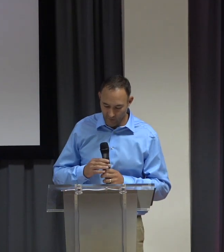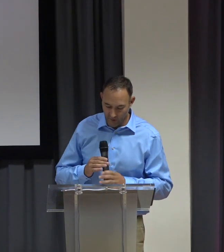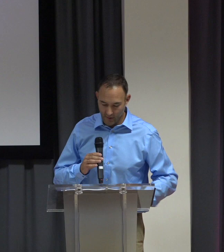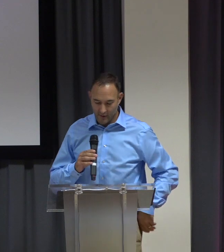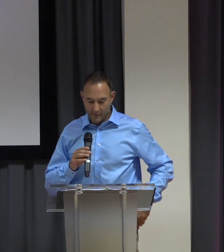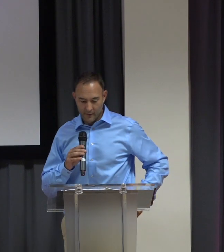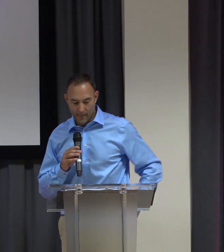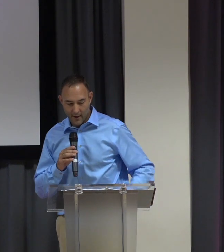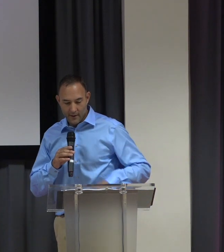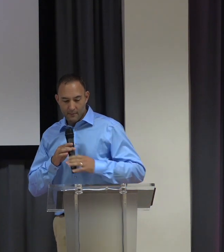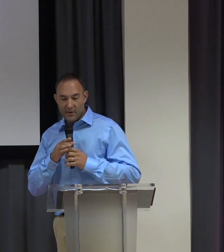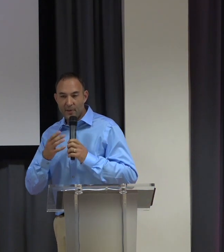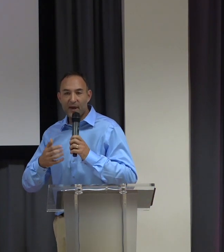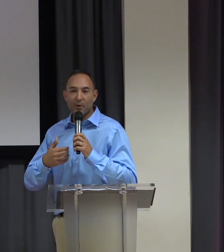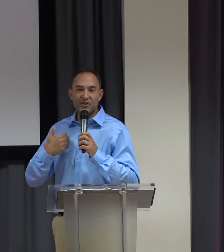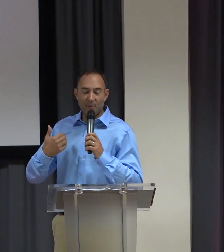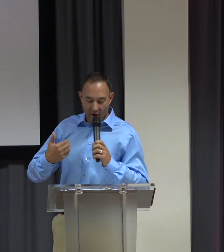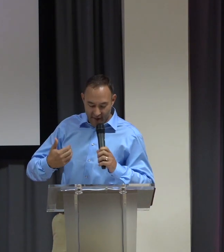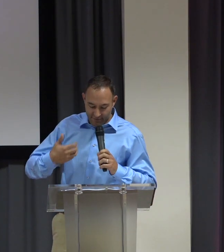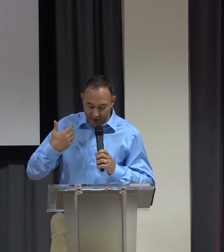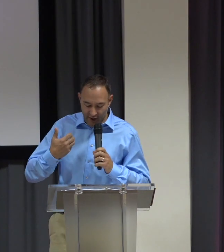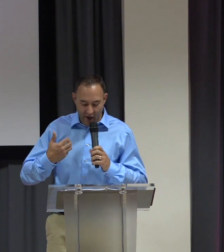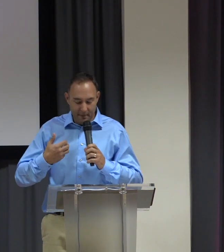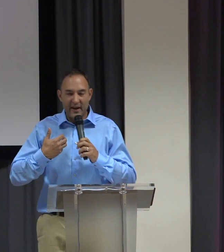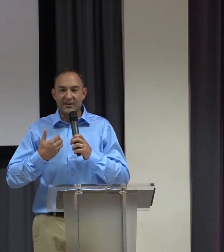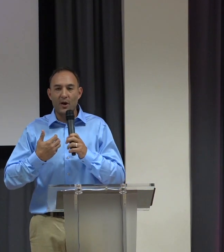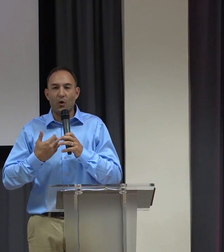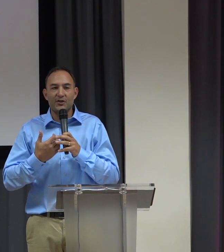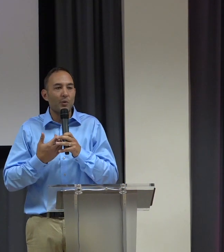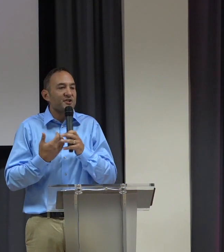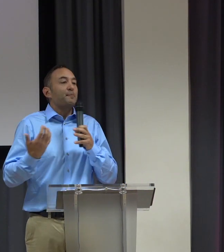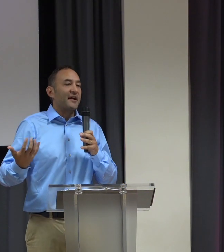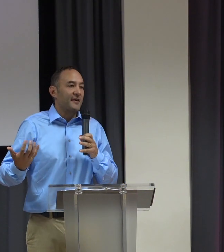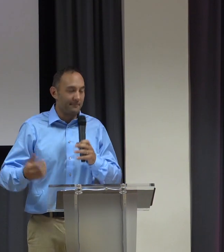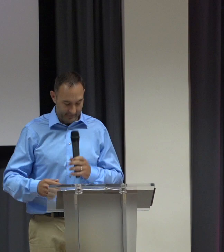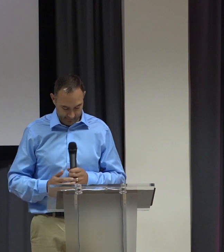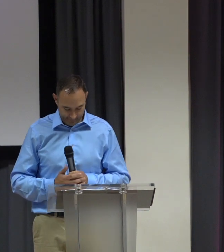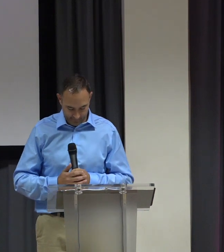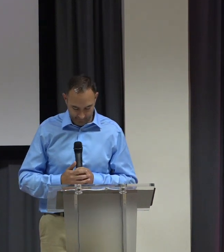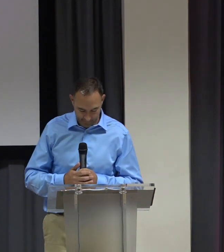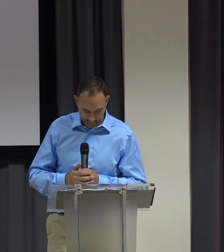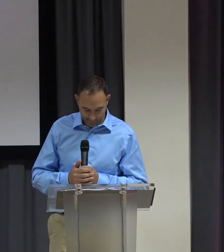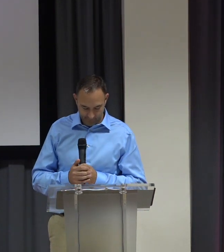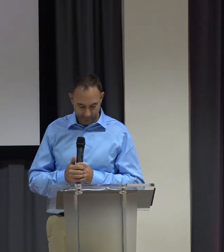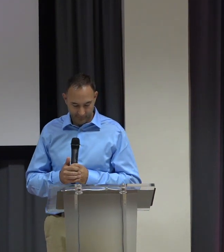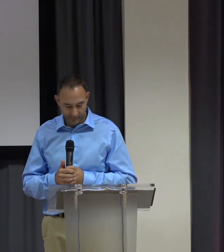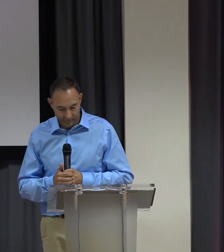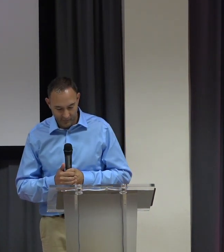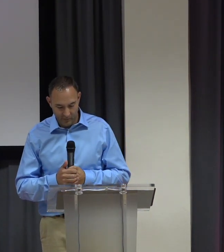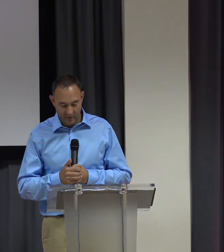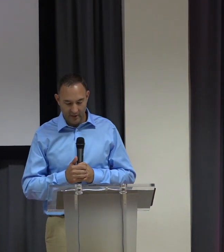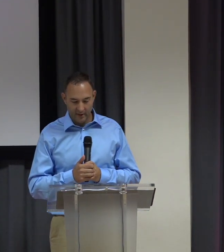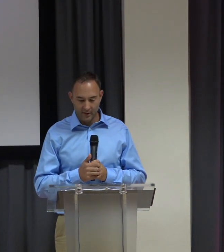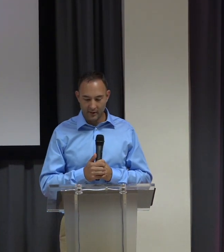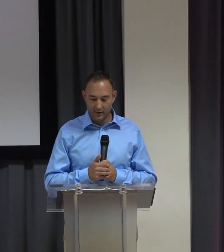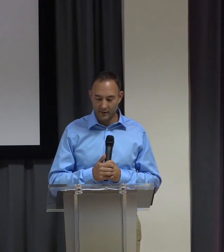de craindre l'Éternel? Many people respond that fearing God means that we're to respect him. Beaucoup de gens vont répondre craindre